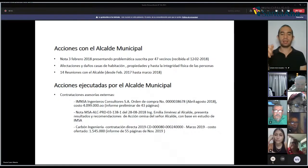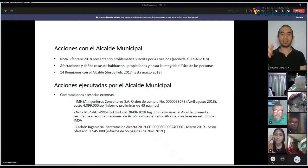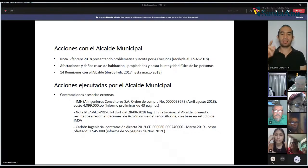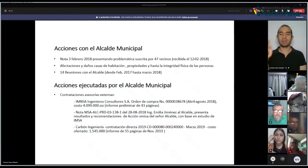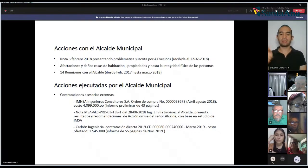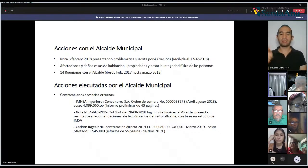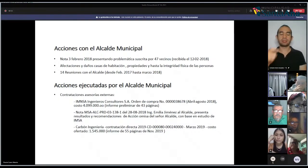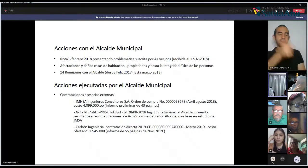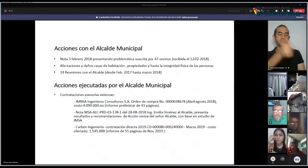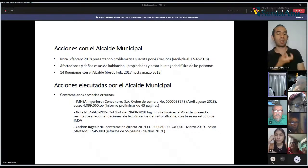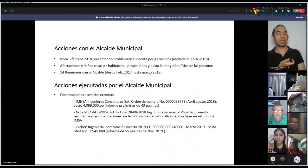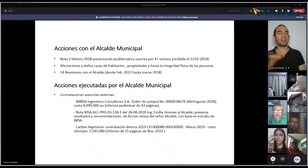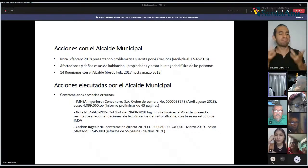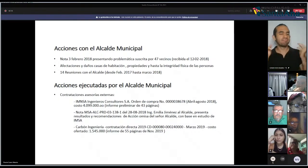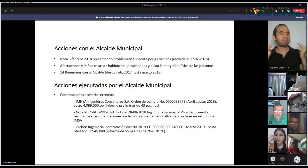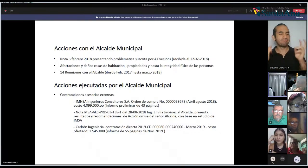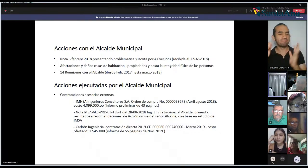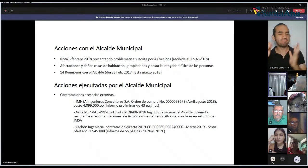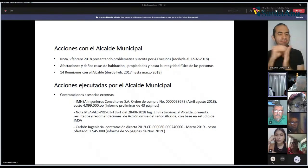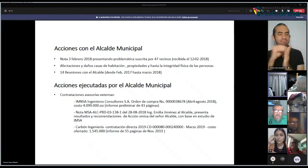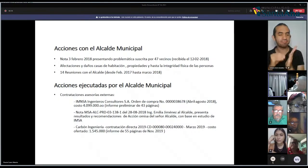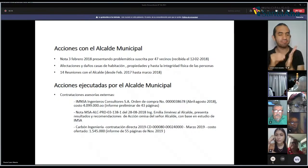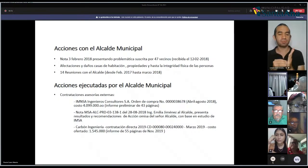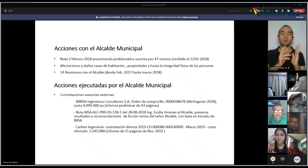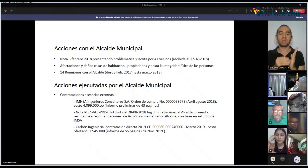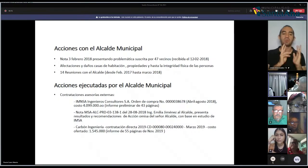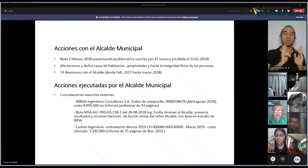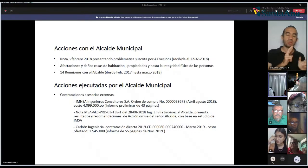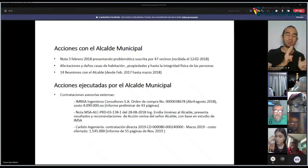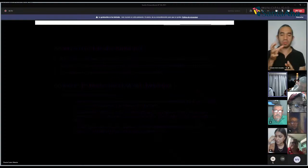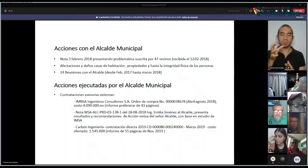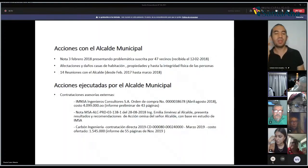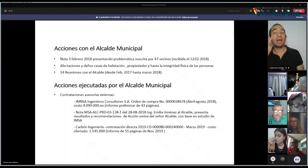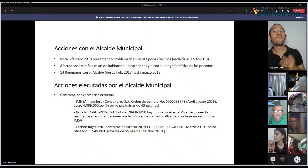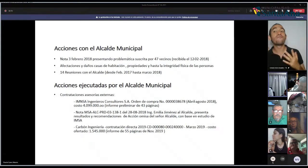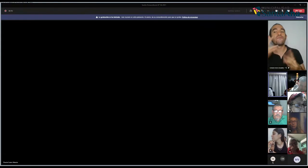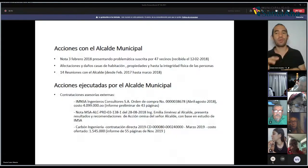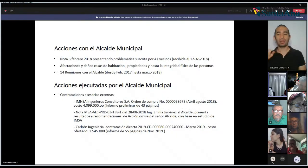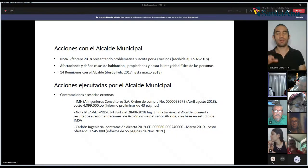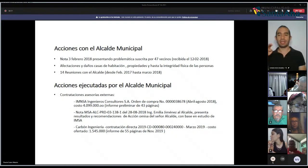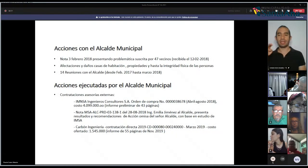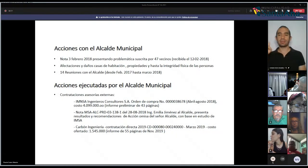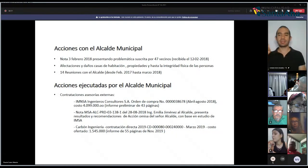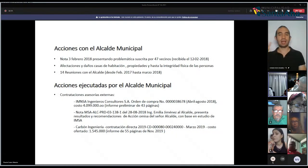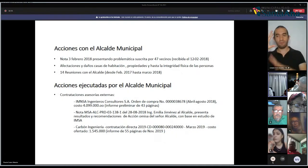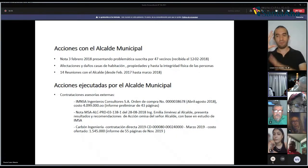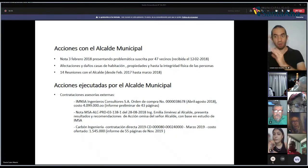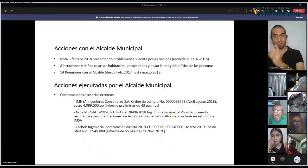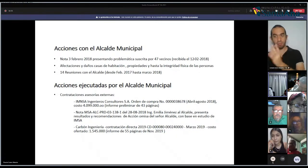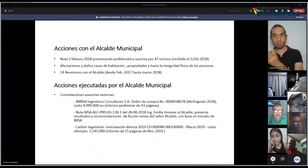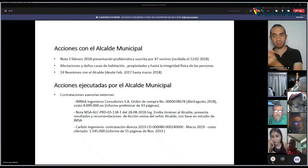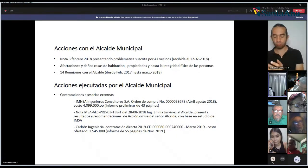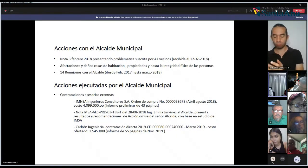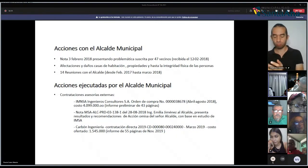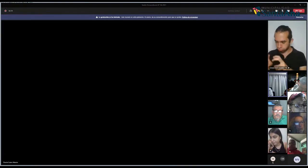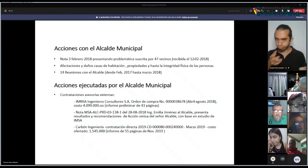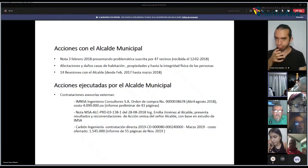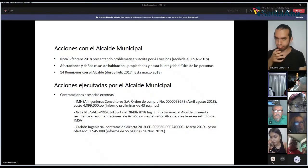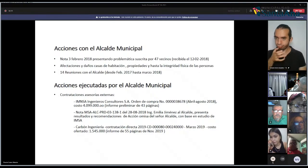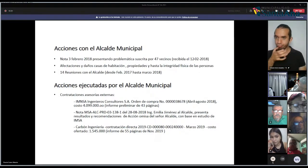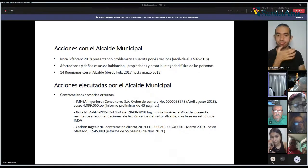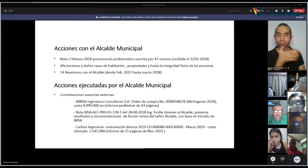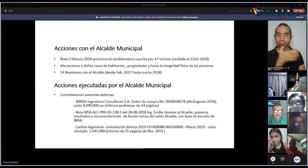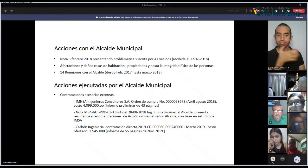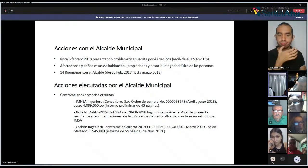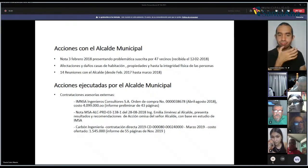recomendaciones basados en el informe de insta en las cuales señalaban que necesariamente había que hacer la construcción de obras